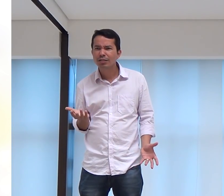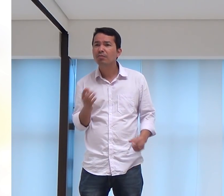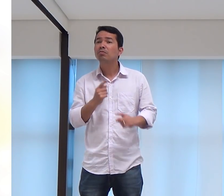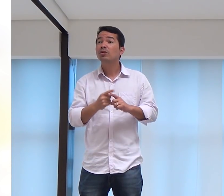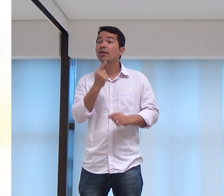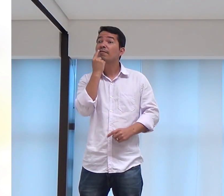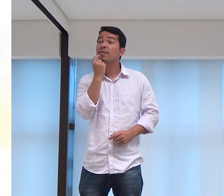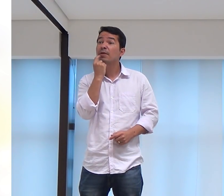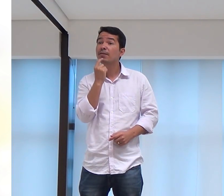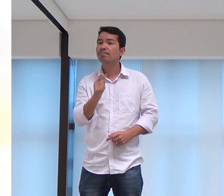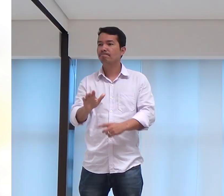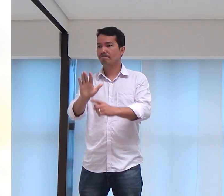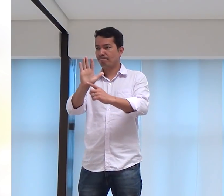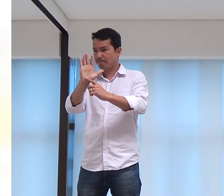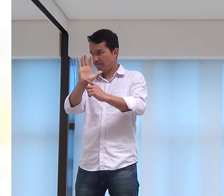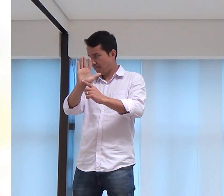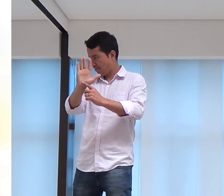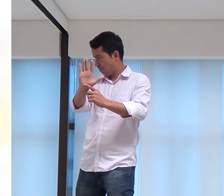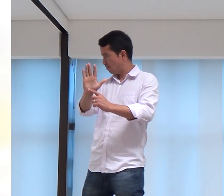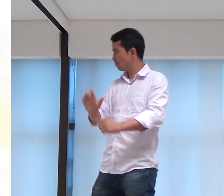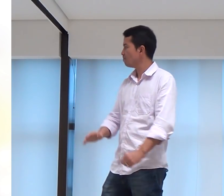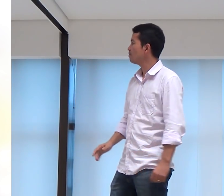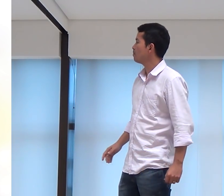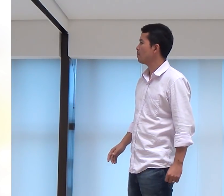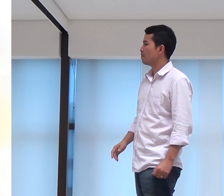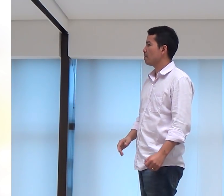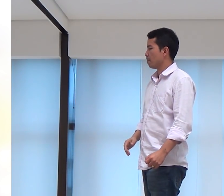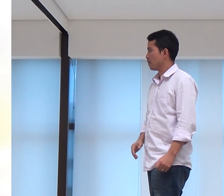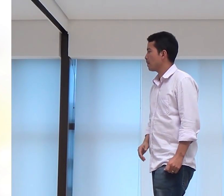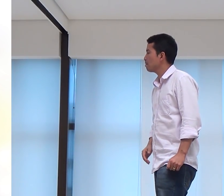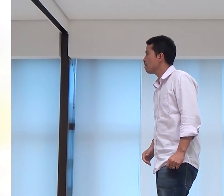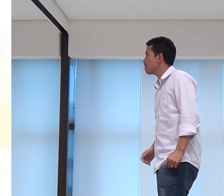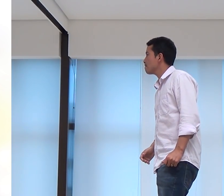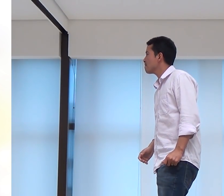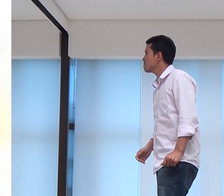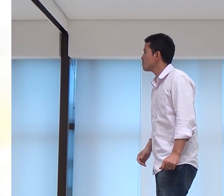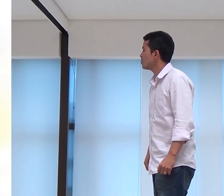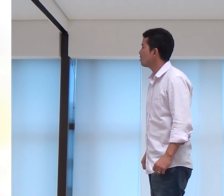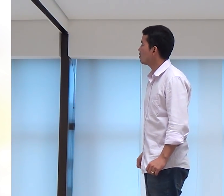Podia ser? Mas por que vermelho? Vou mostrar para vocês.